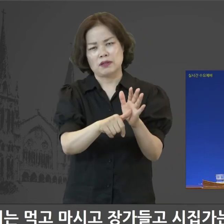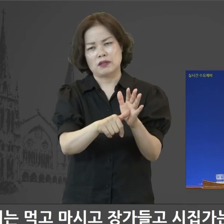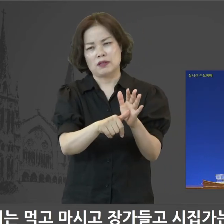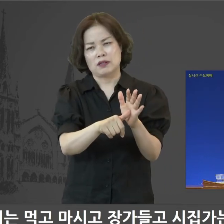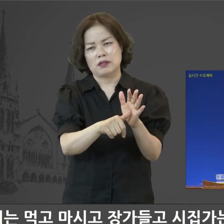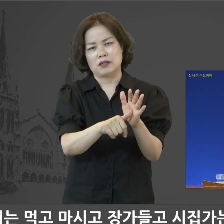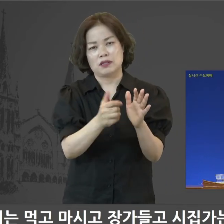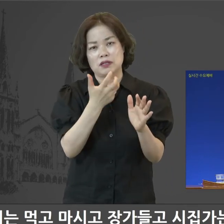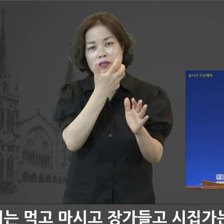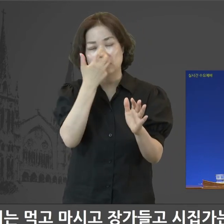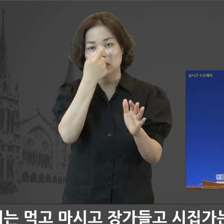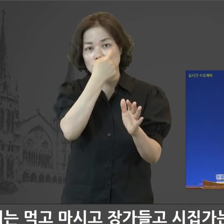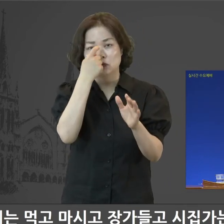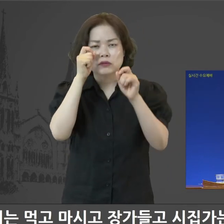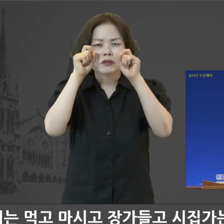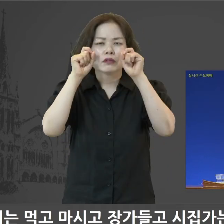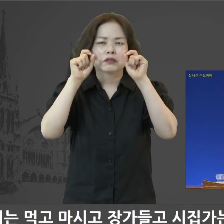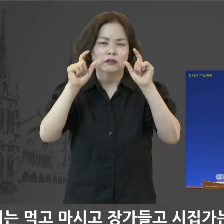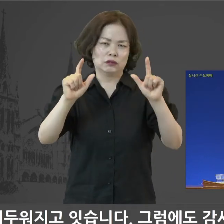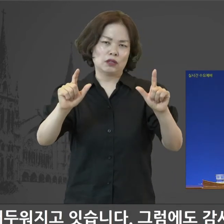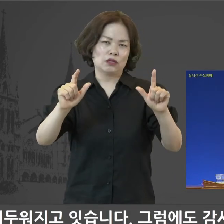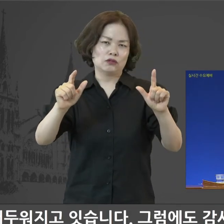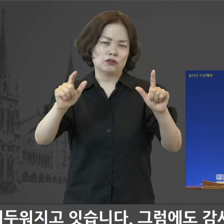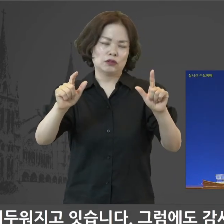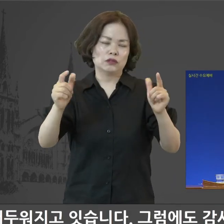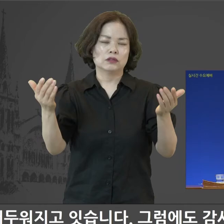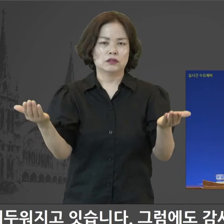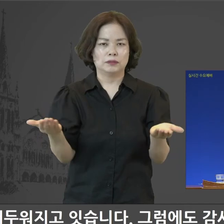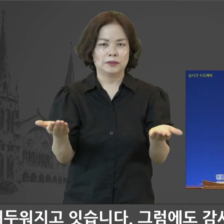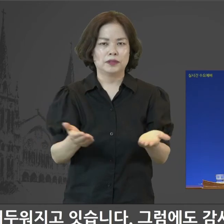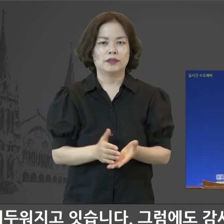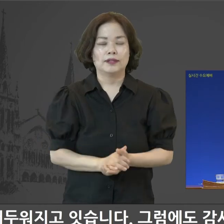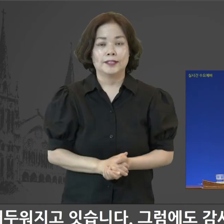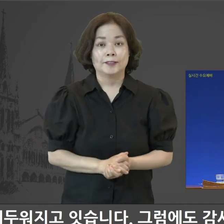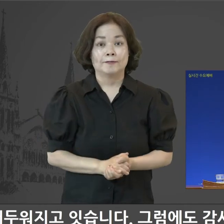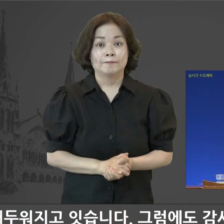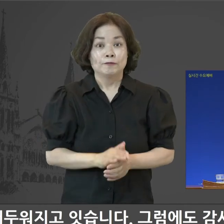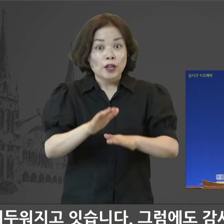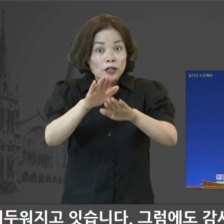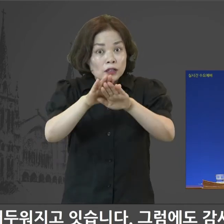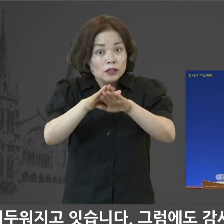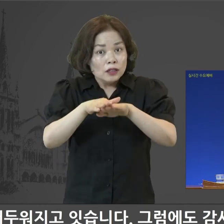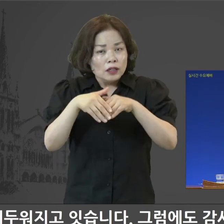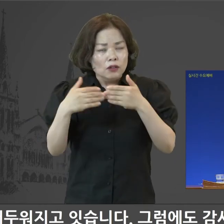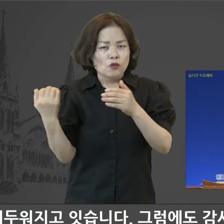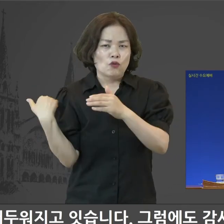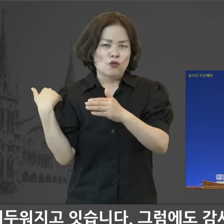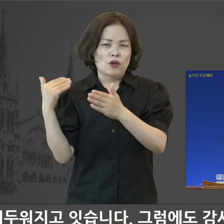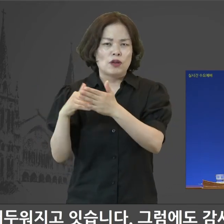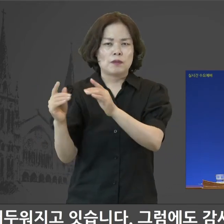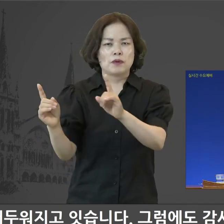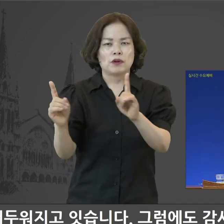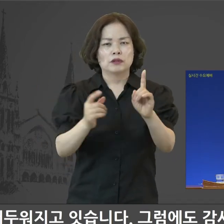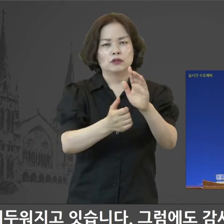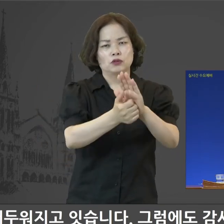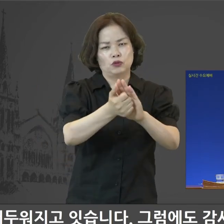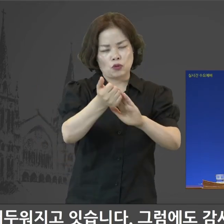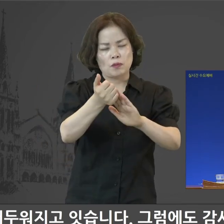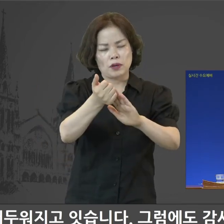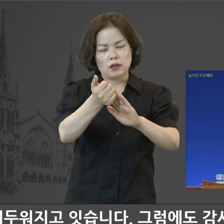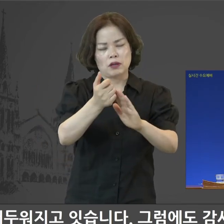진행되어서 영적인 눈을 뜨게 만들어준다는 사실입니다. 예배가 회복되기를 소망하는